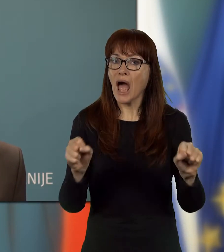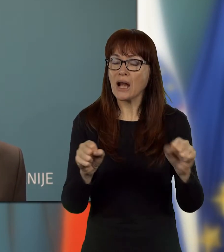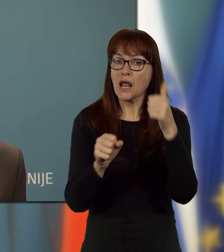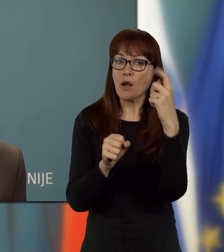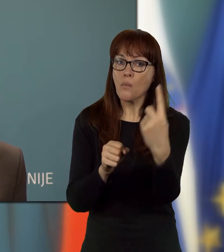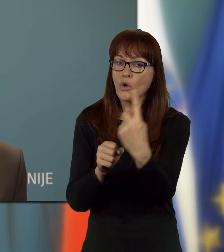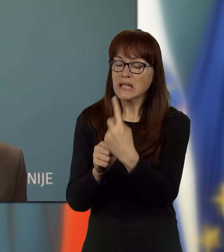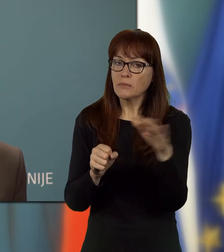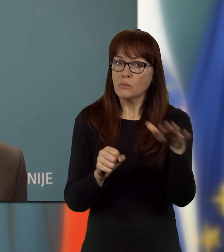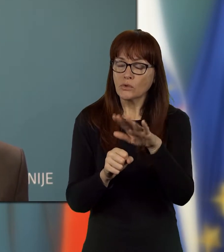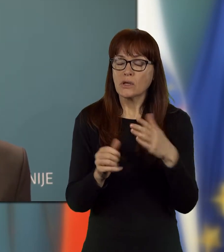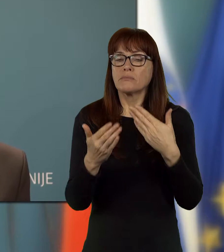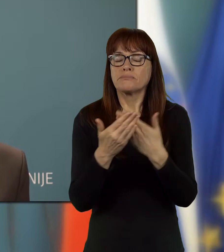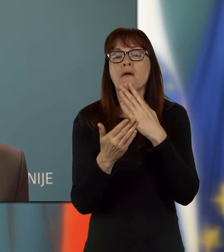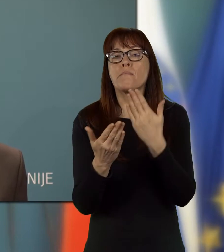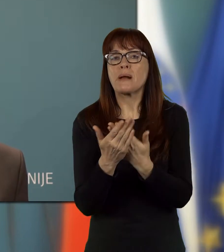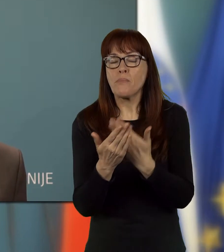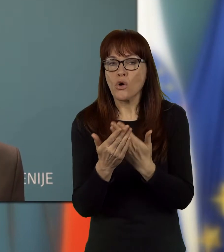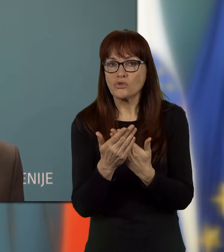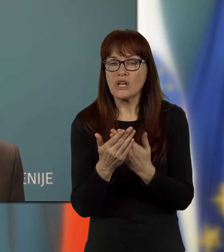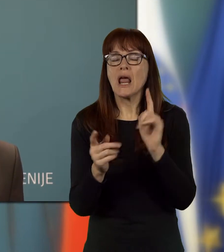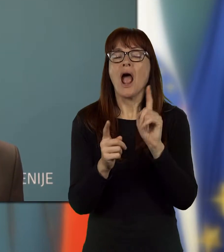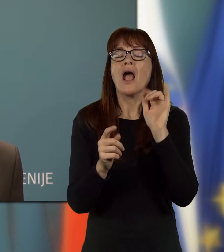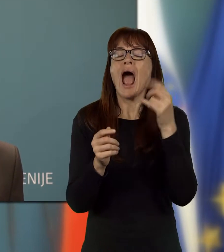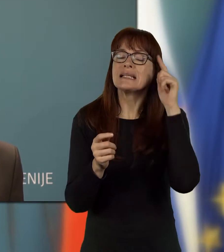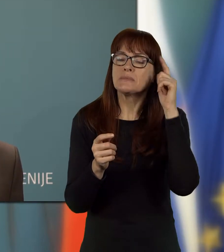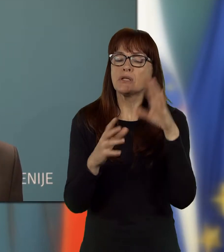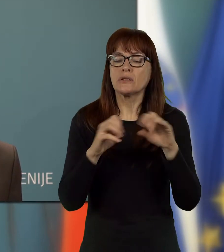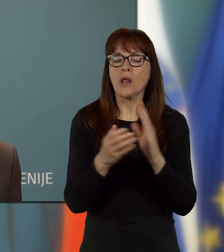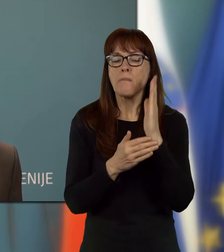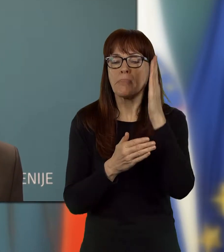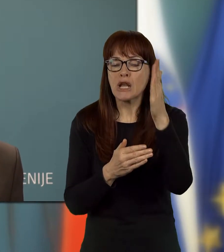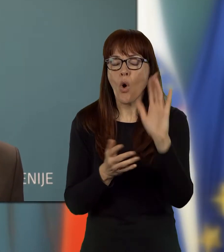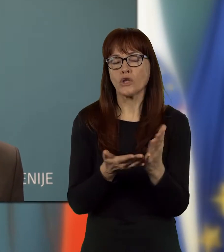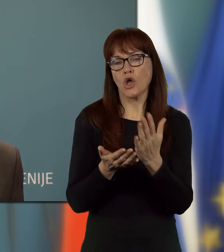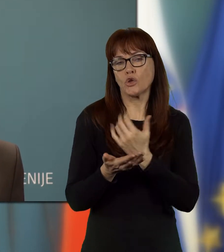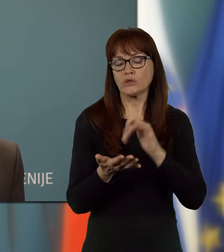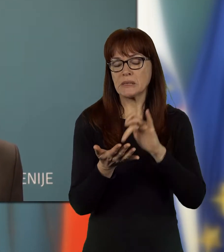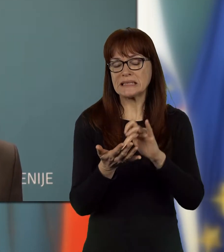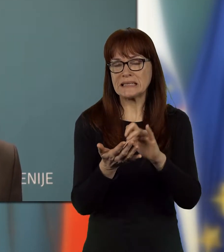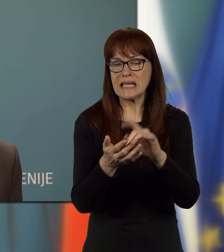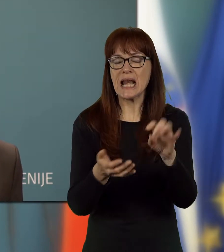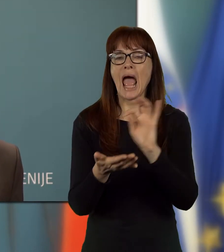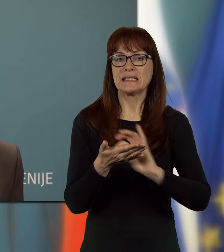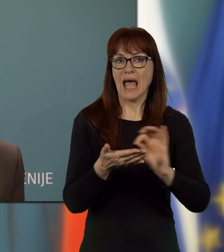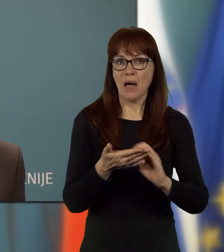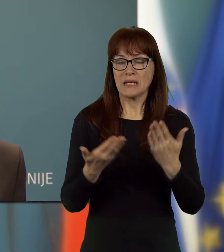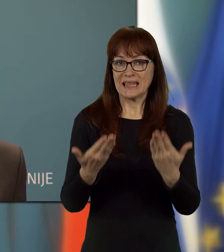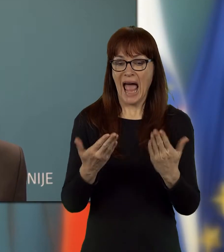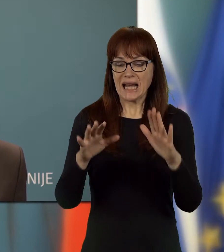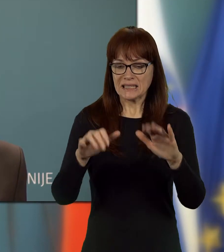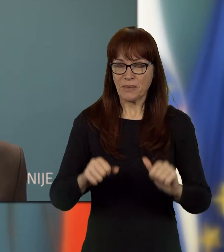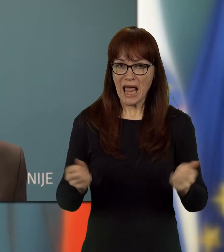s vključenimi priporočili, kaj bi bilo smiselno narediti še v prihodnje, da dosežemo cilje, ki so zapisani v